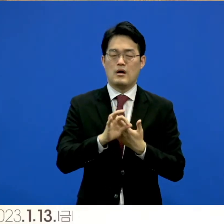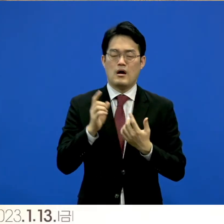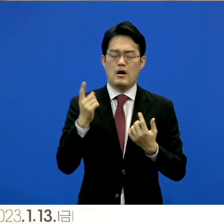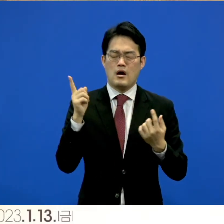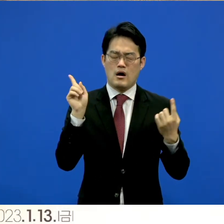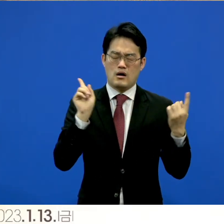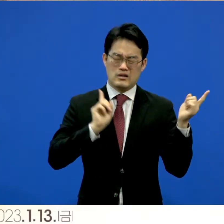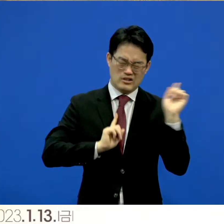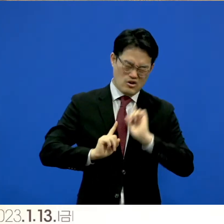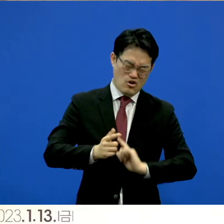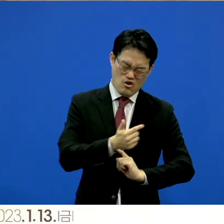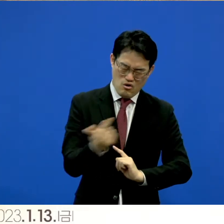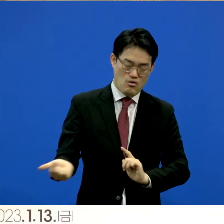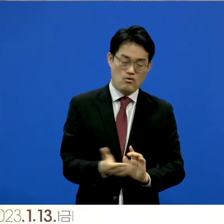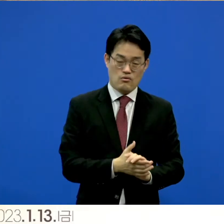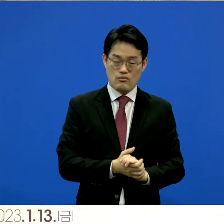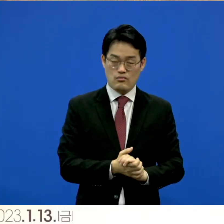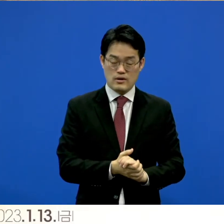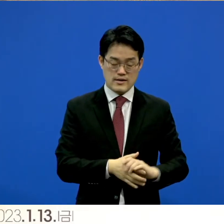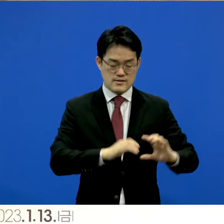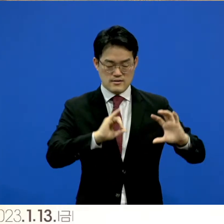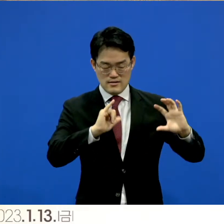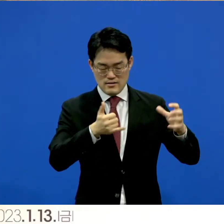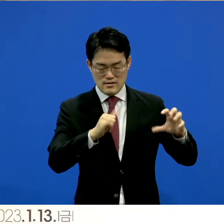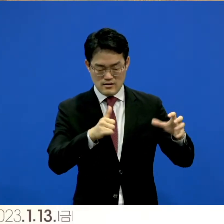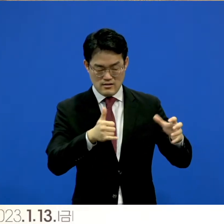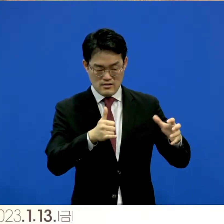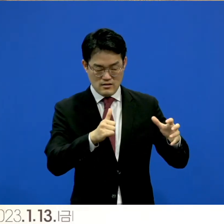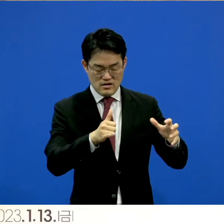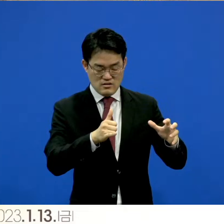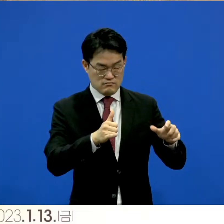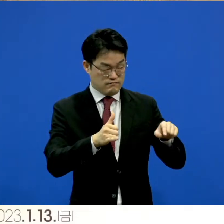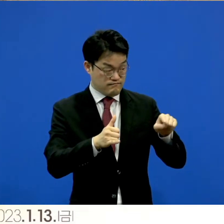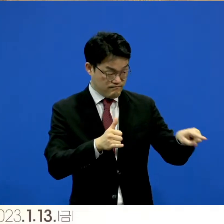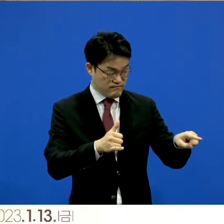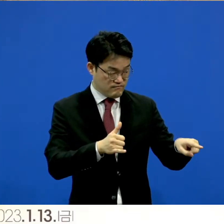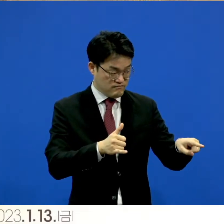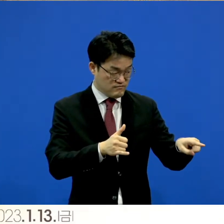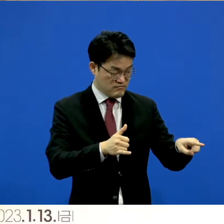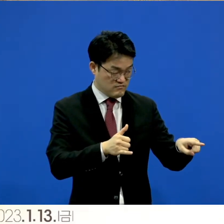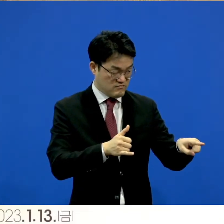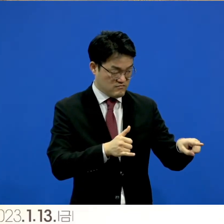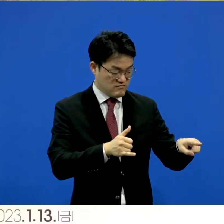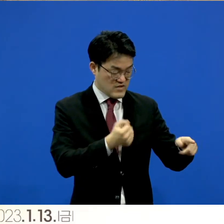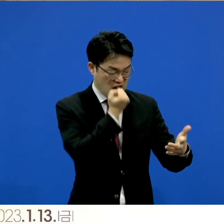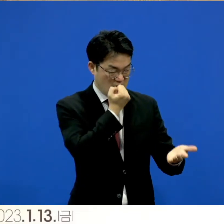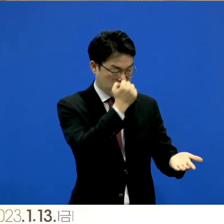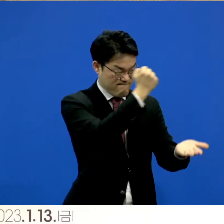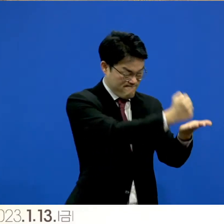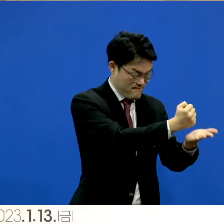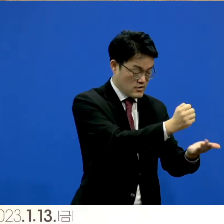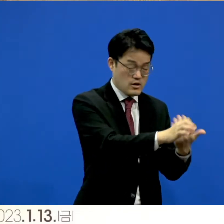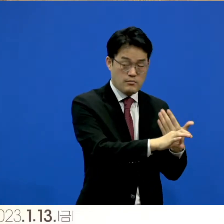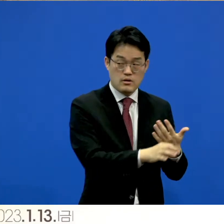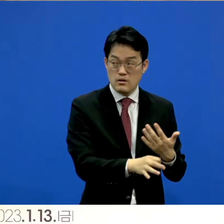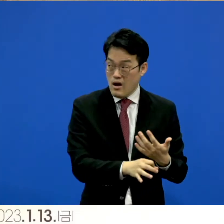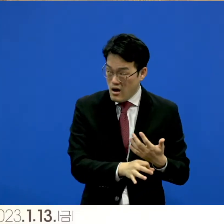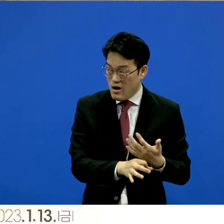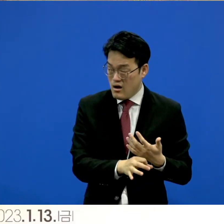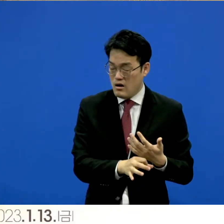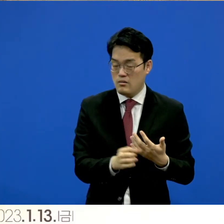세상은 한번 낙인이 찍히면 배제에서 벗어나기 힘듭니다. 그 세상은 자비와 긍휼이